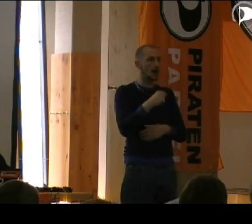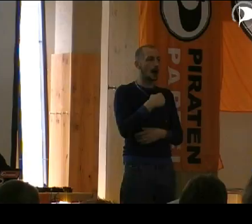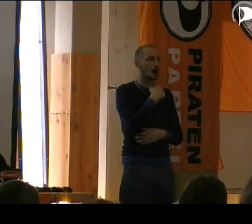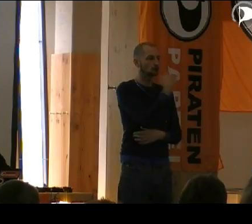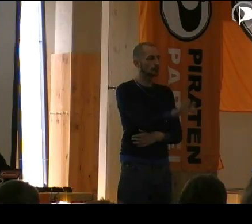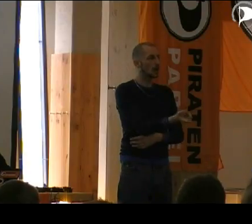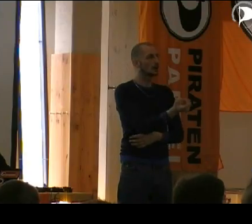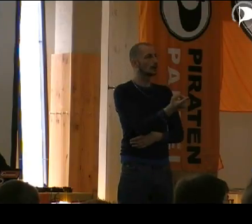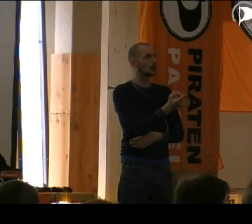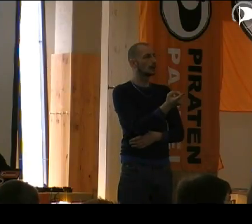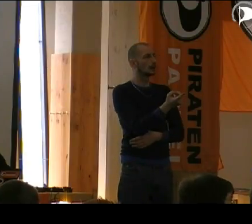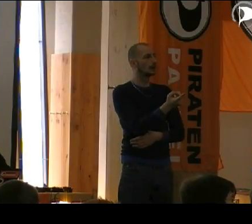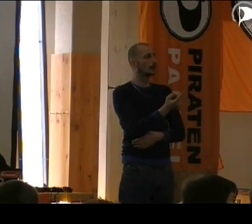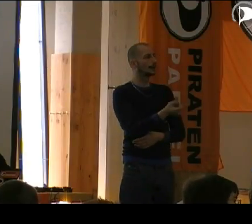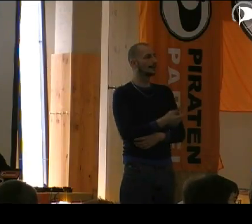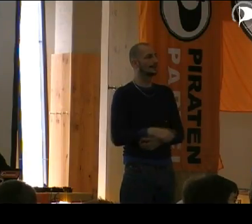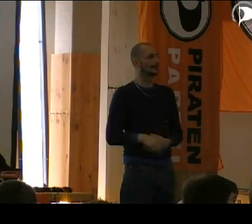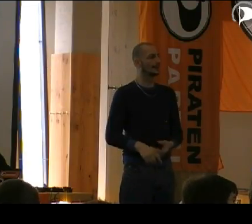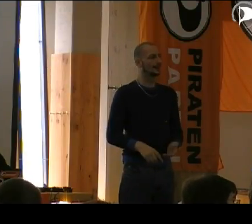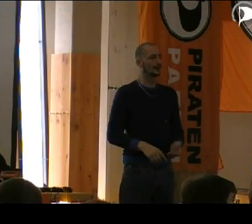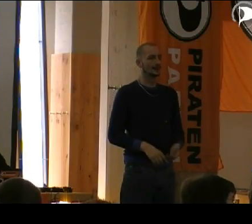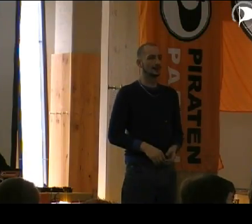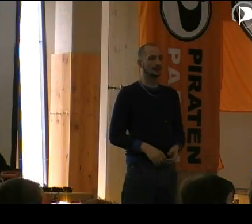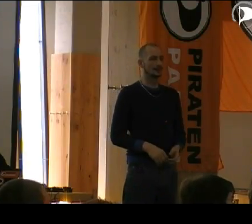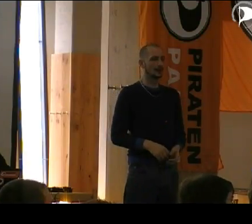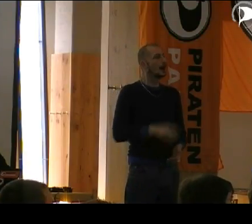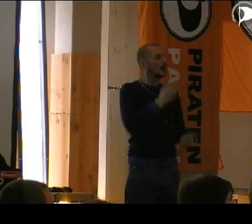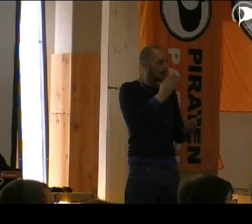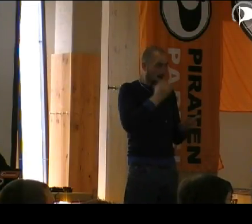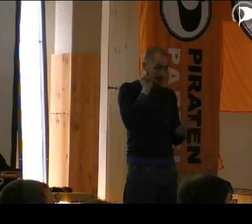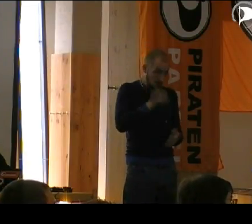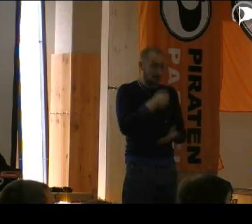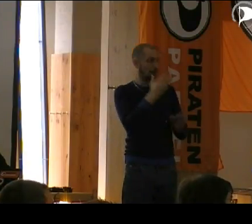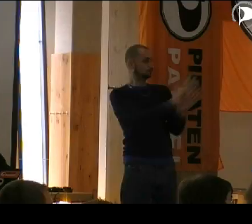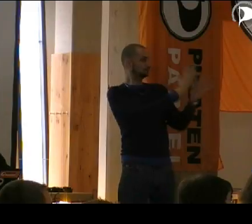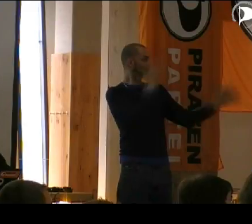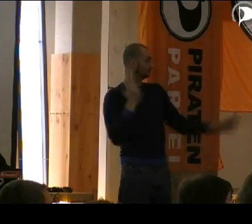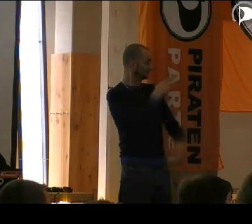wer dann vorn nico rhetorik auch schon am mikro einstellen dass wieder schneller